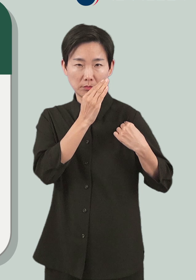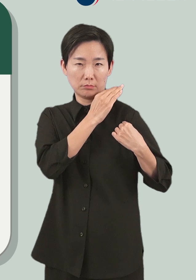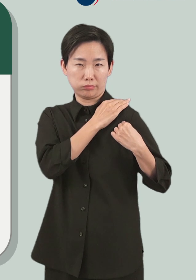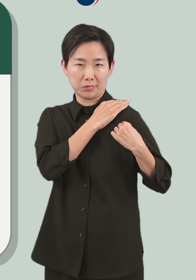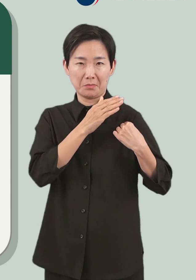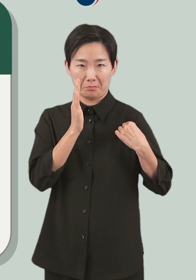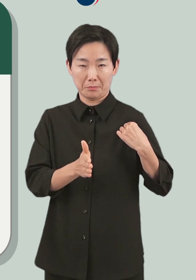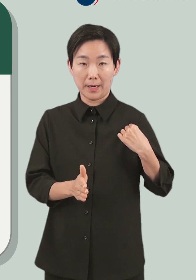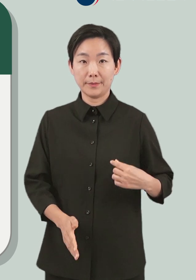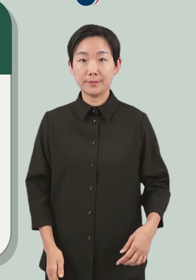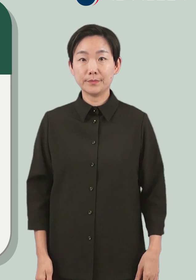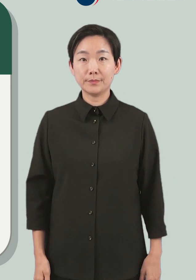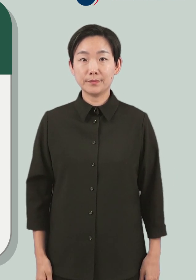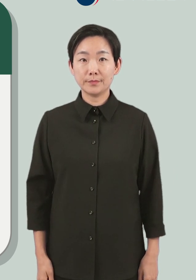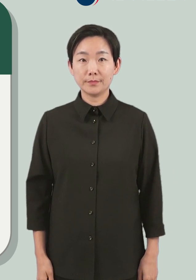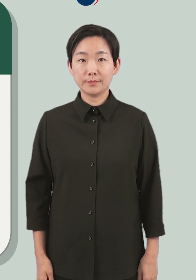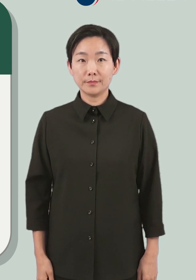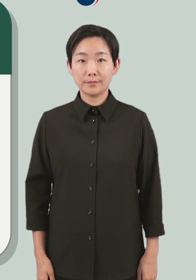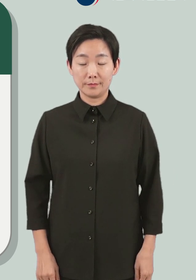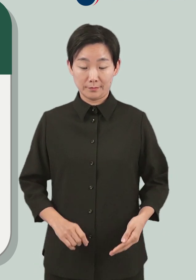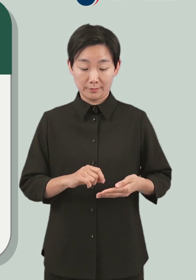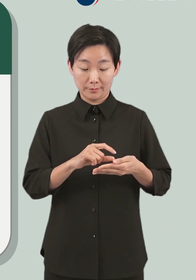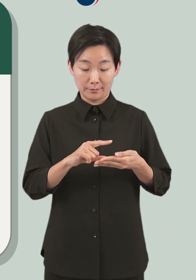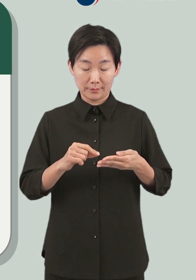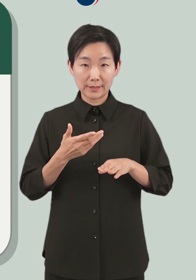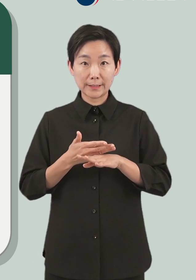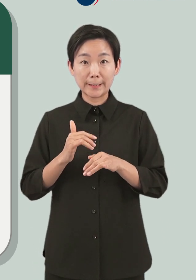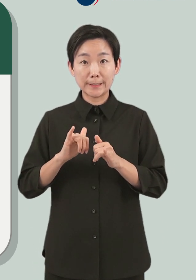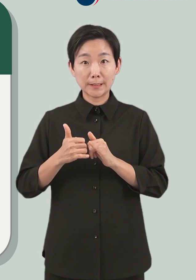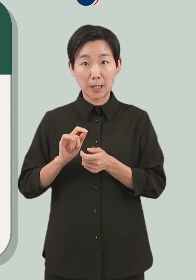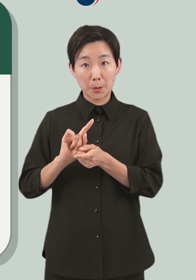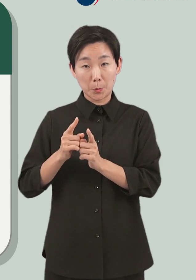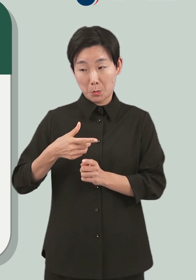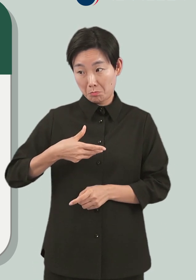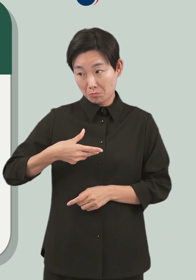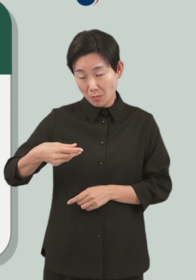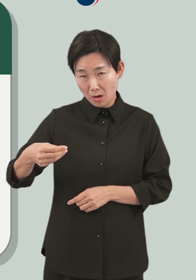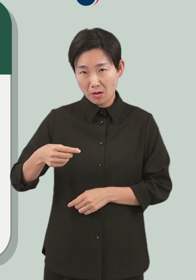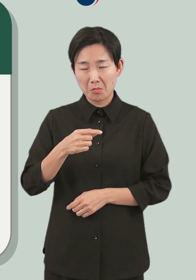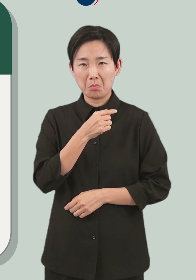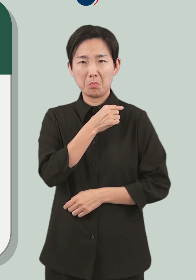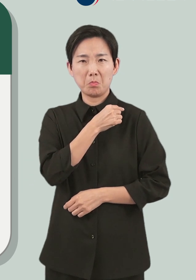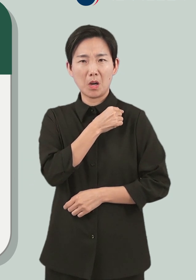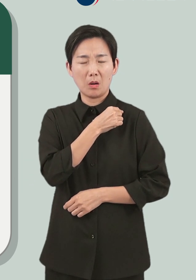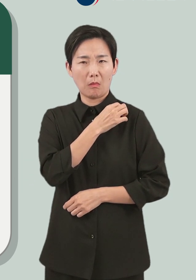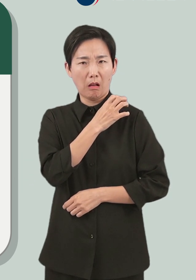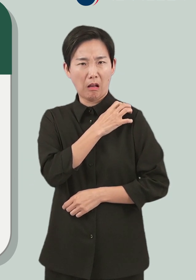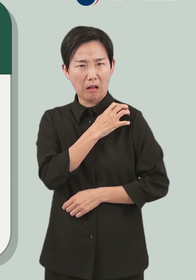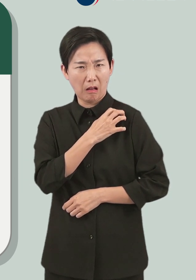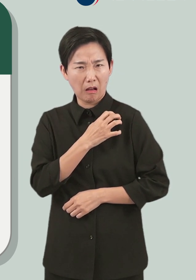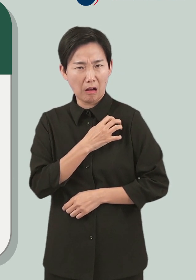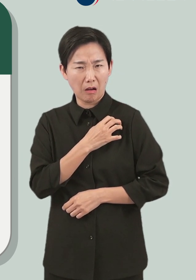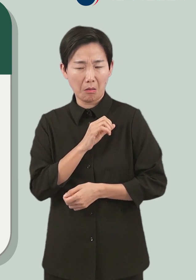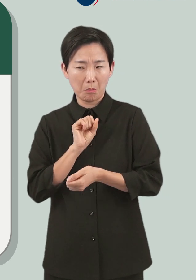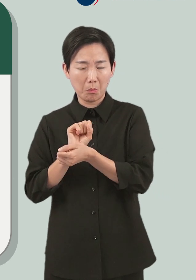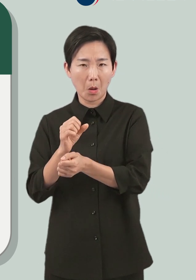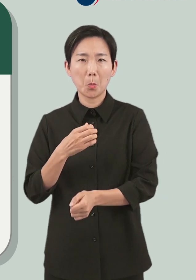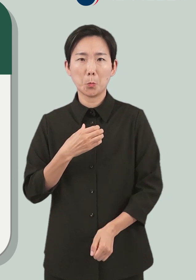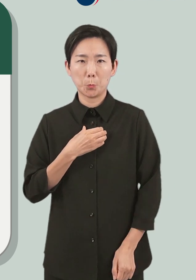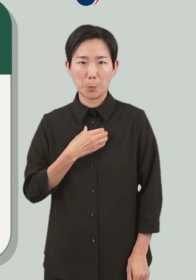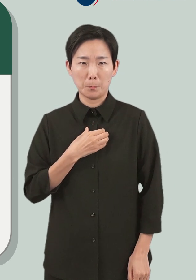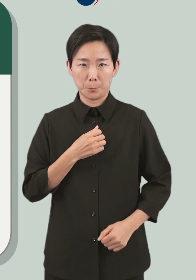금속 물체가 패드와 접촉하지 않도록 주의해야 합니다. 패드를 다른 사람과 공유할 때 피부 자극